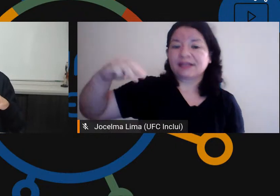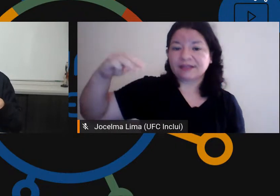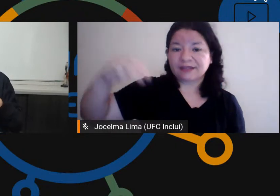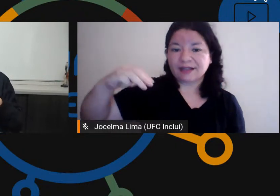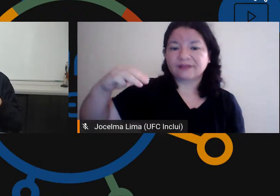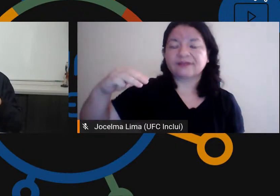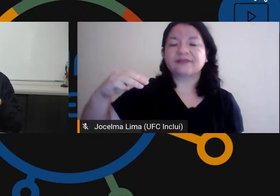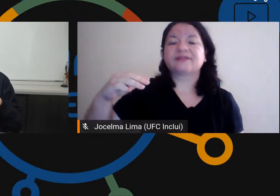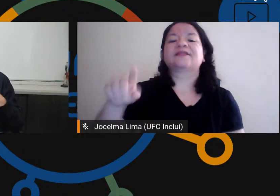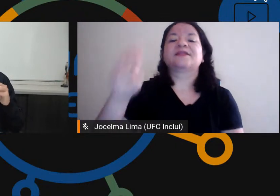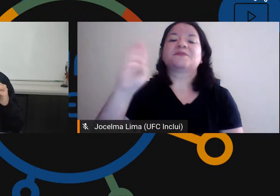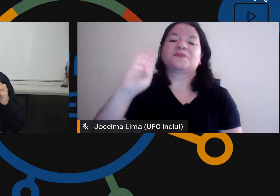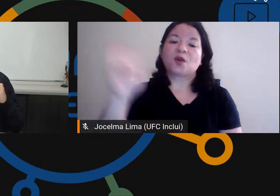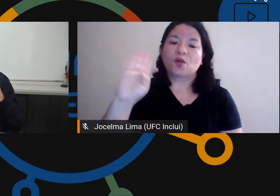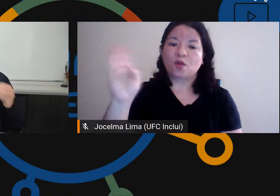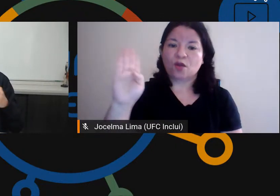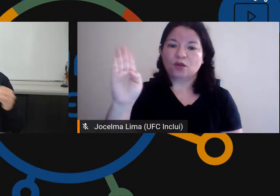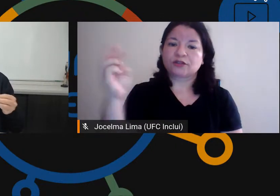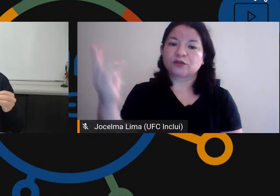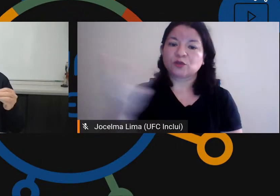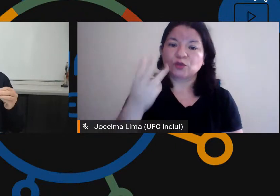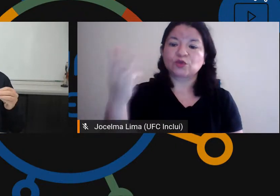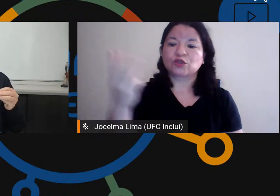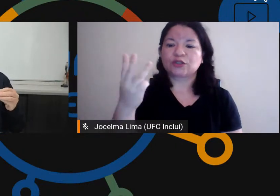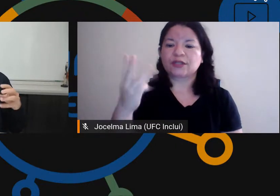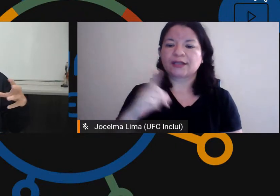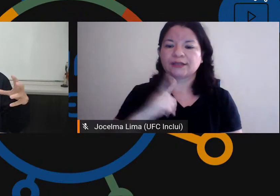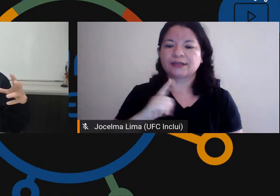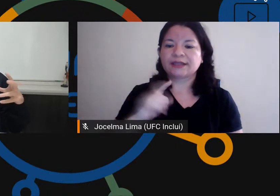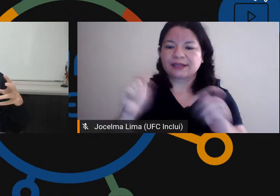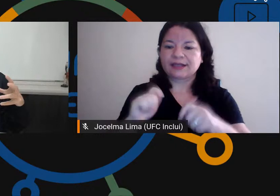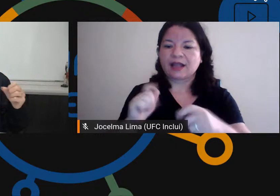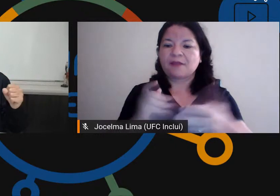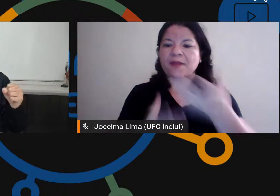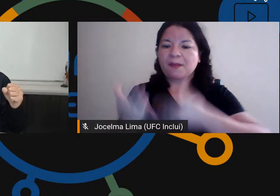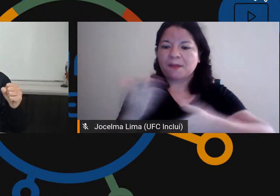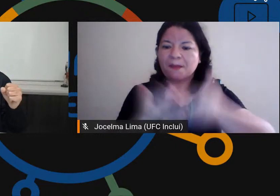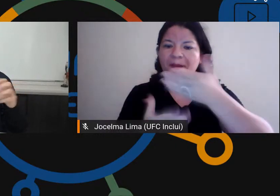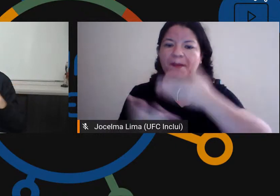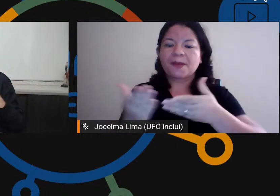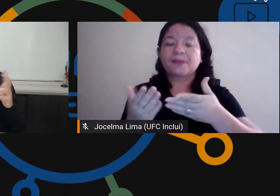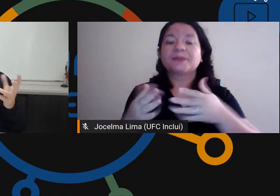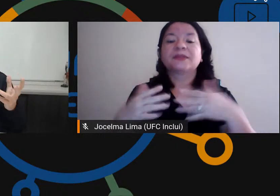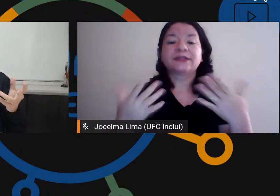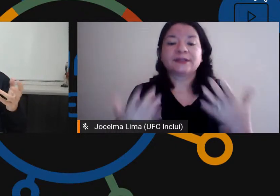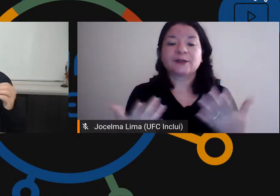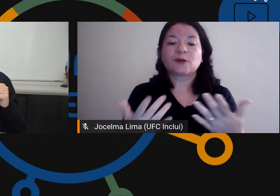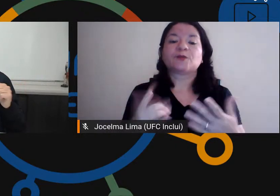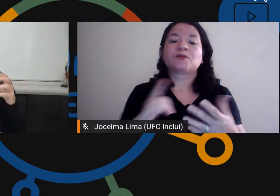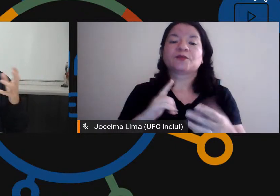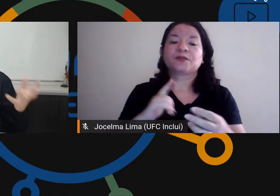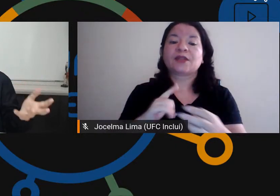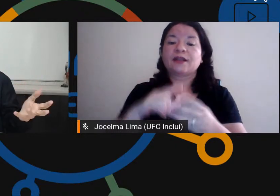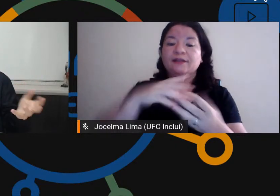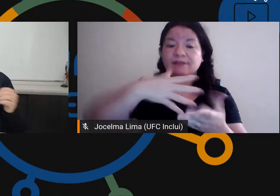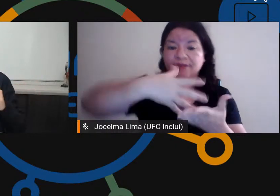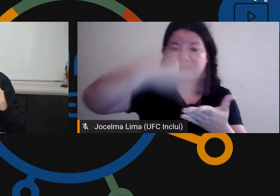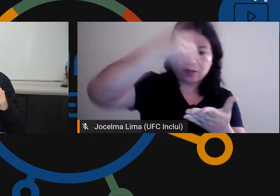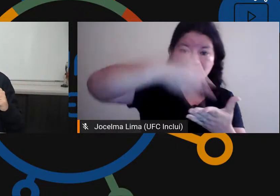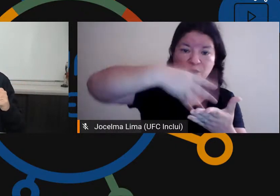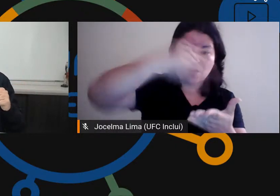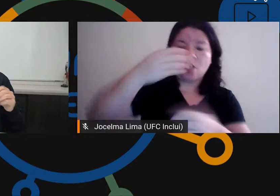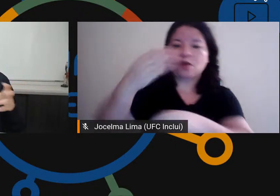Um ponto importante, né, nessa minha formação foi um casamento entre essas bases teóricas e essa